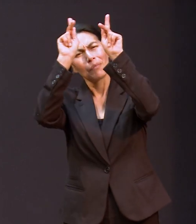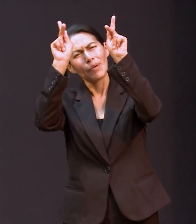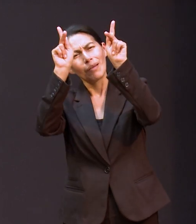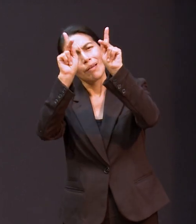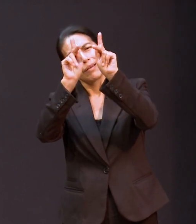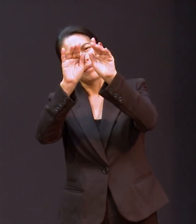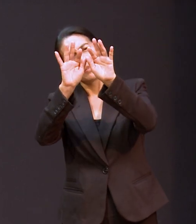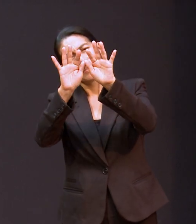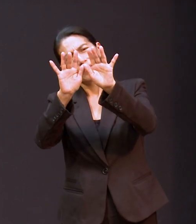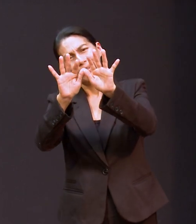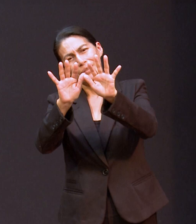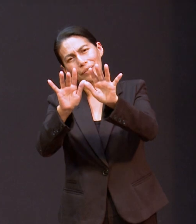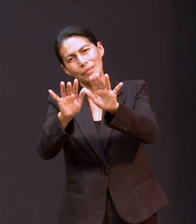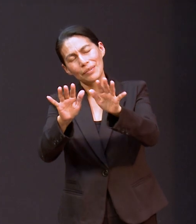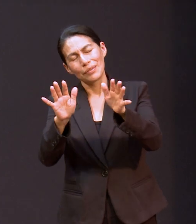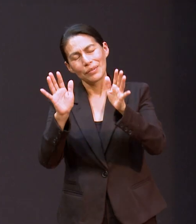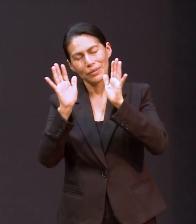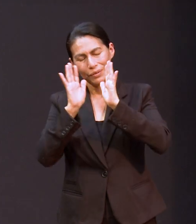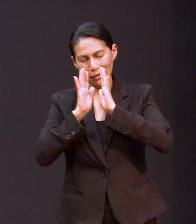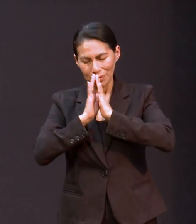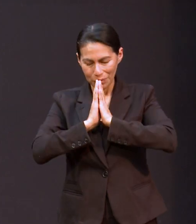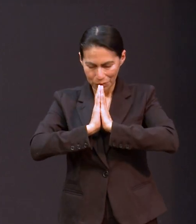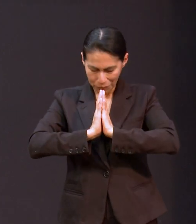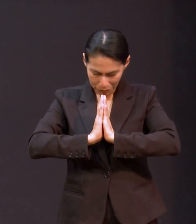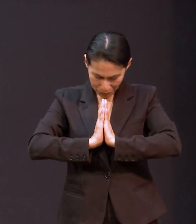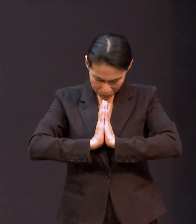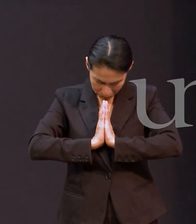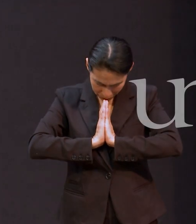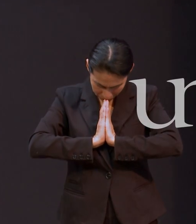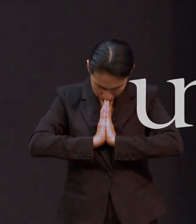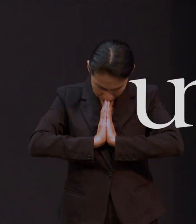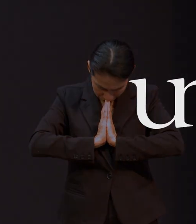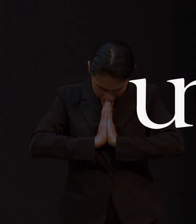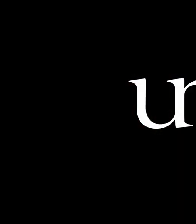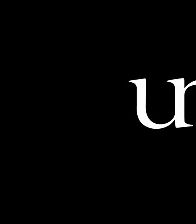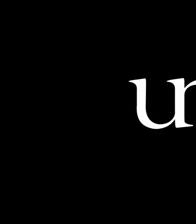y ponga en ti Paz amén